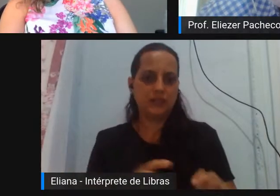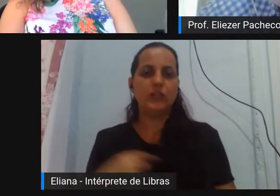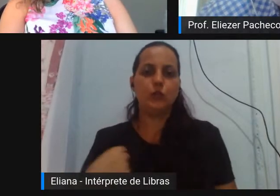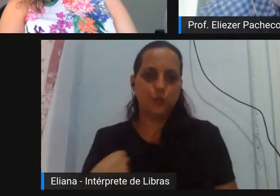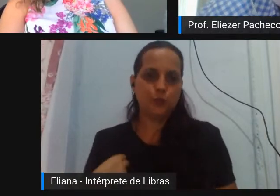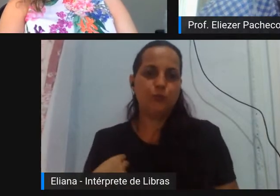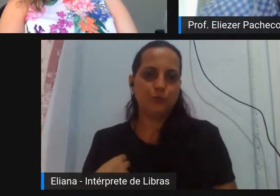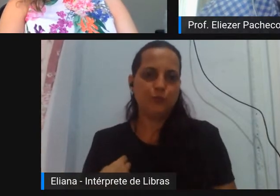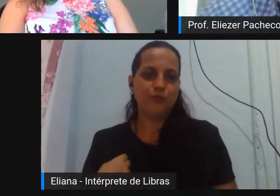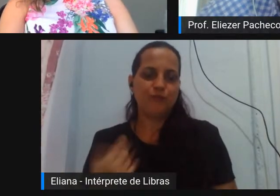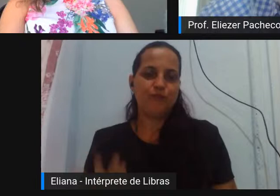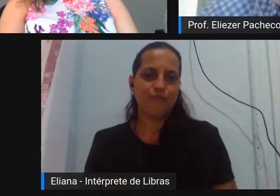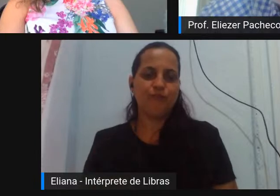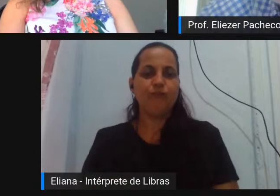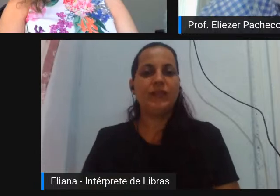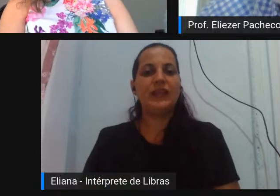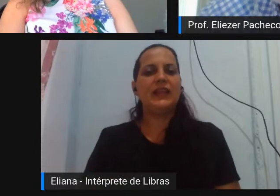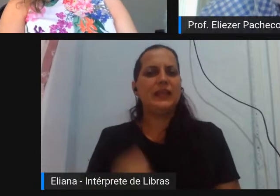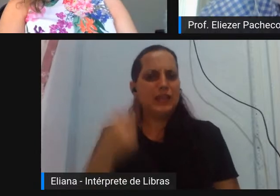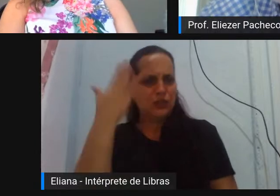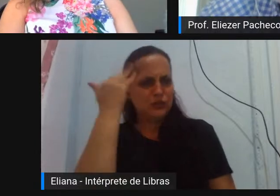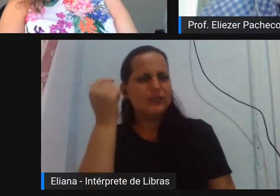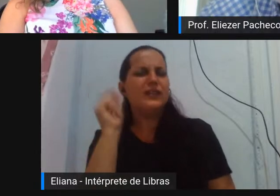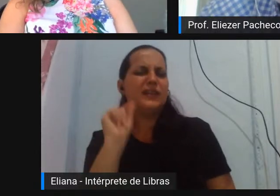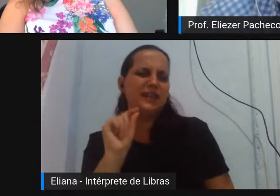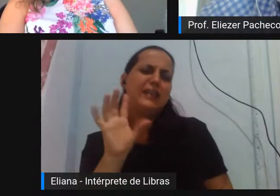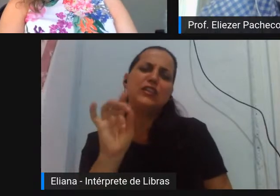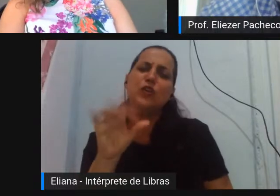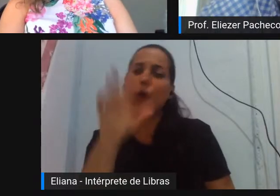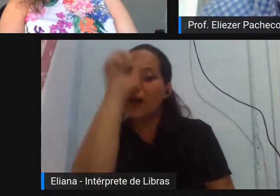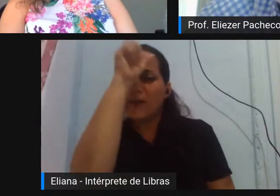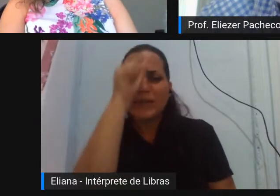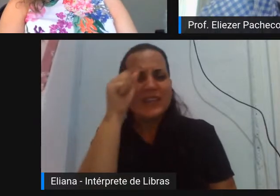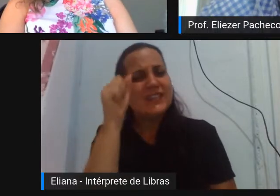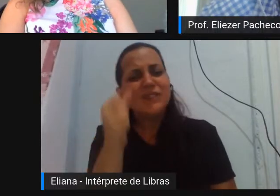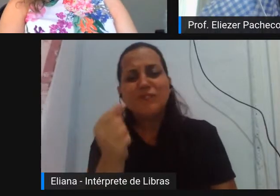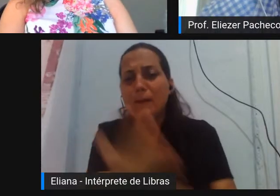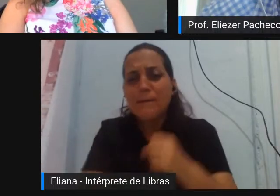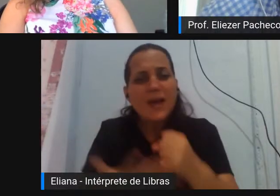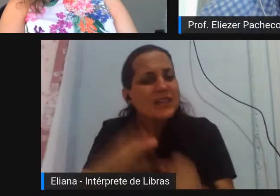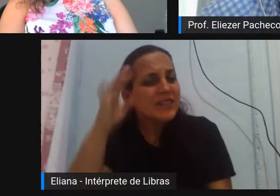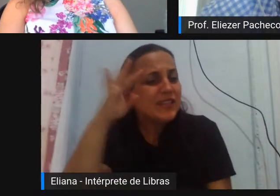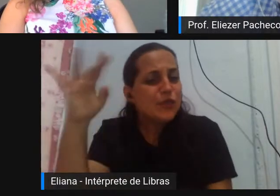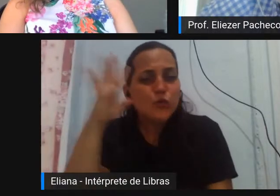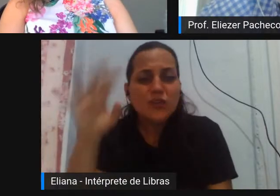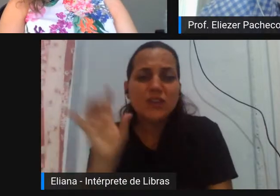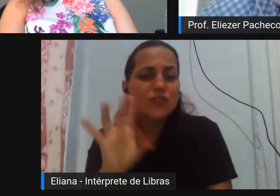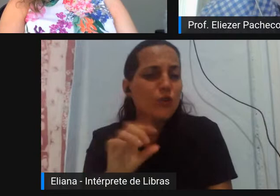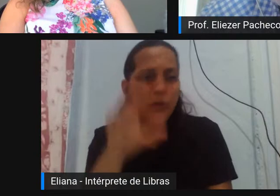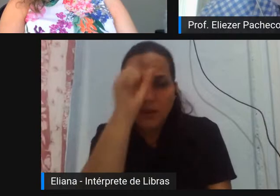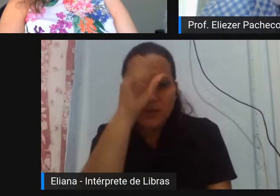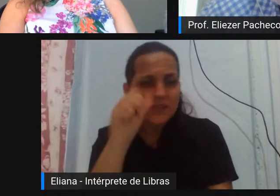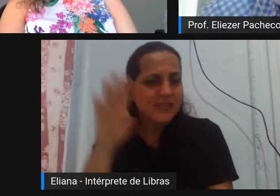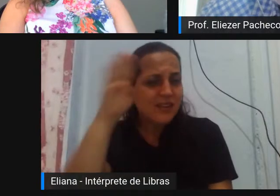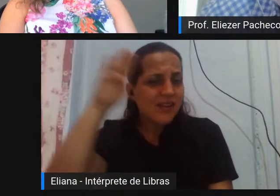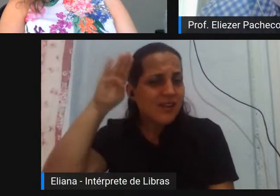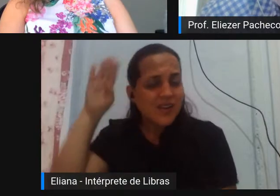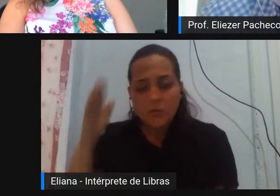o extremo teoricismo delas. Extremamente teóricas, acadêmicas,